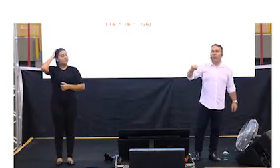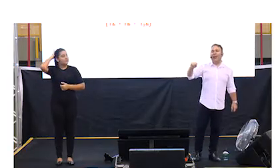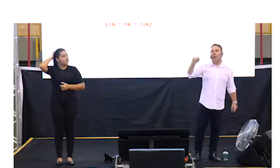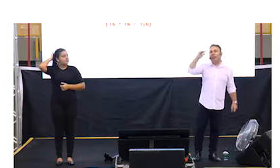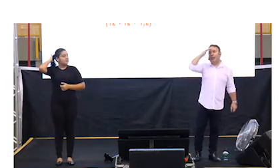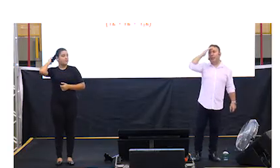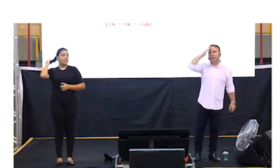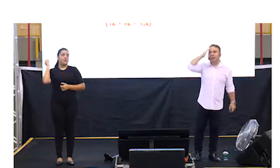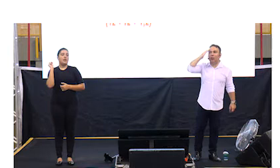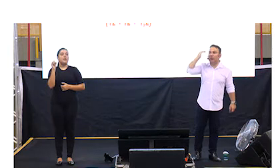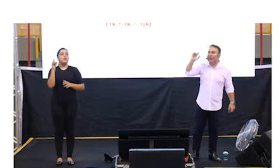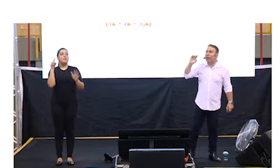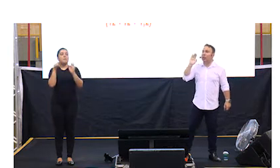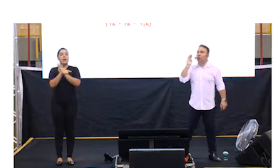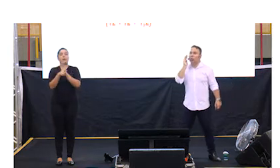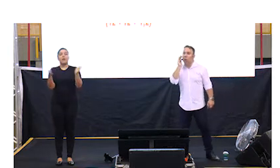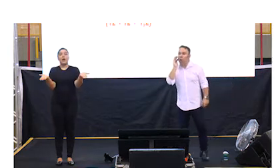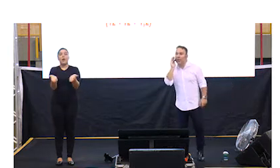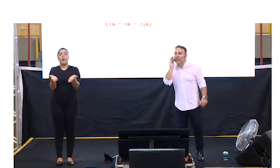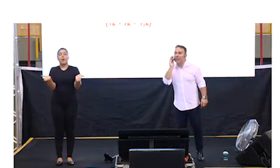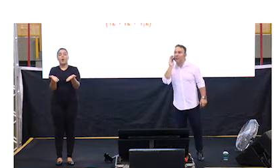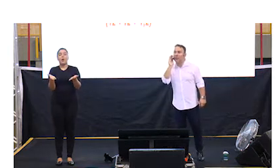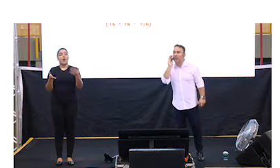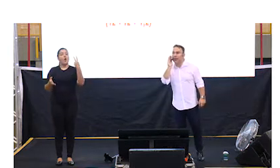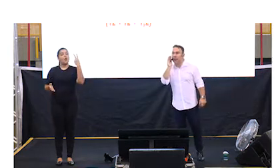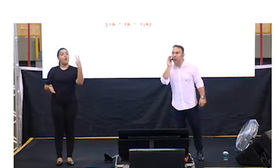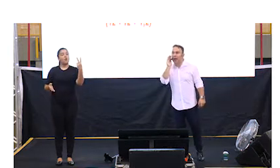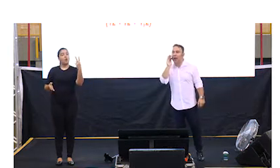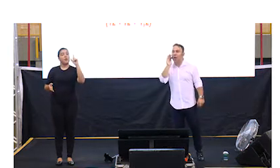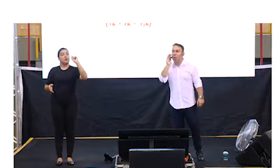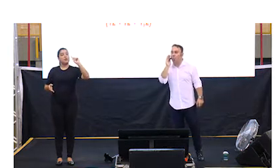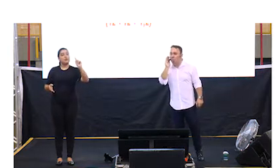Inclusive, se eu perguntar para você quanto é